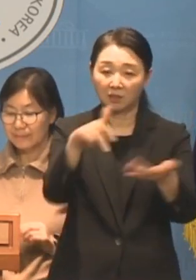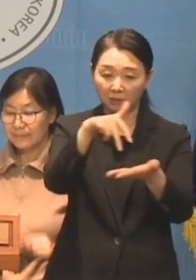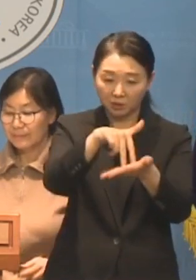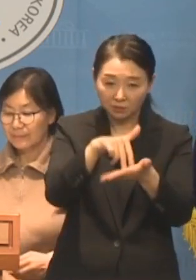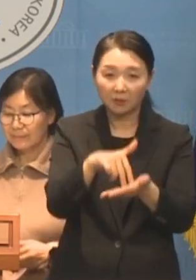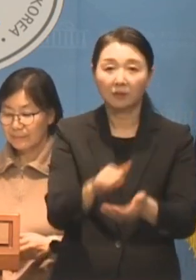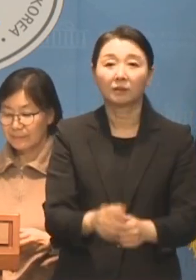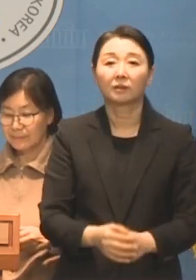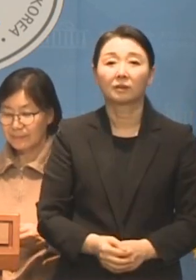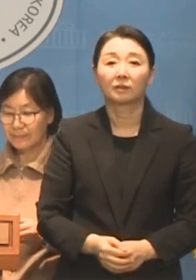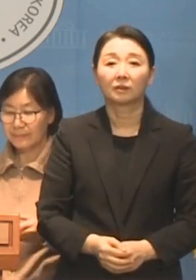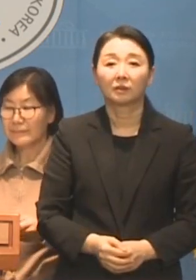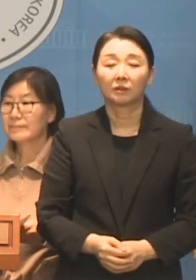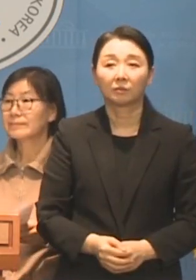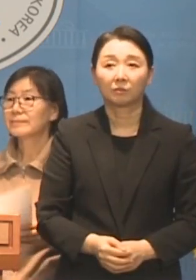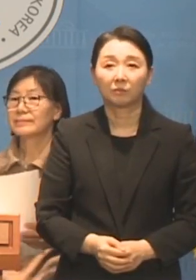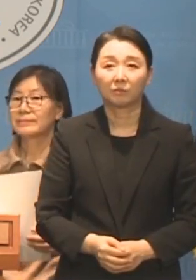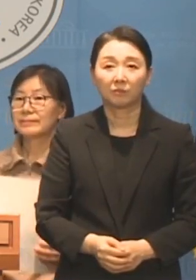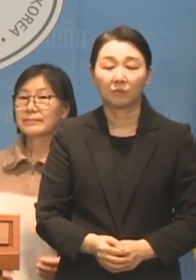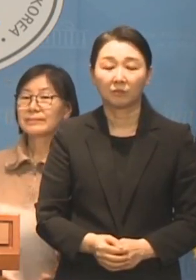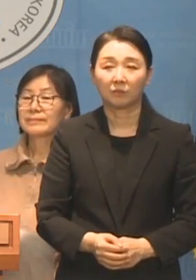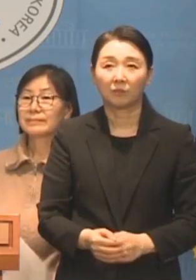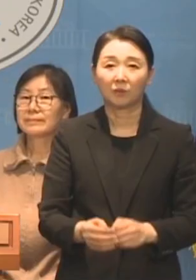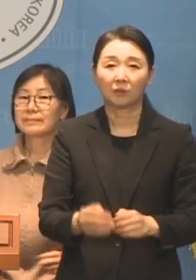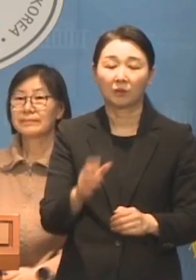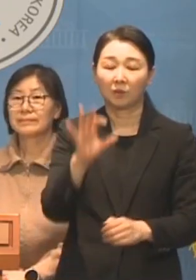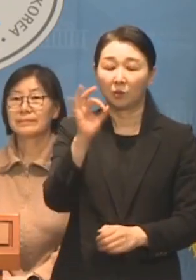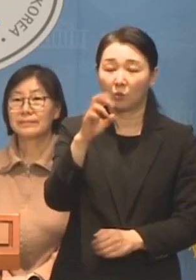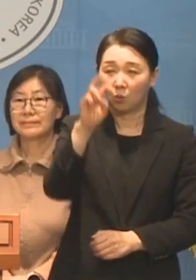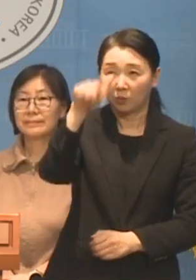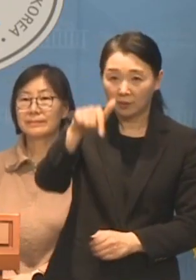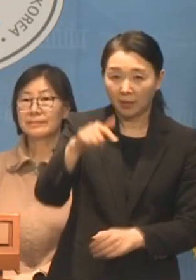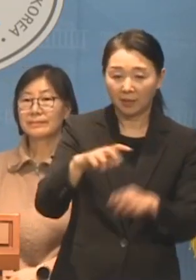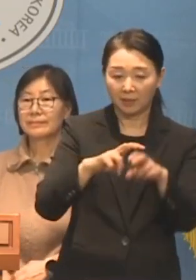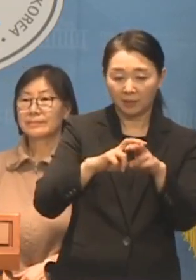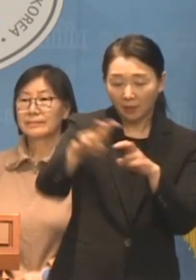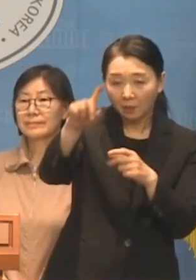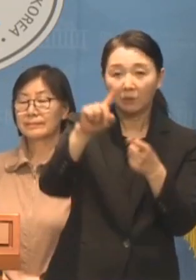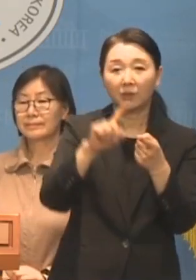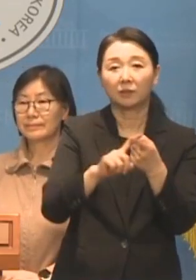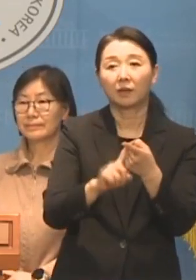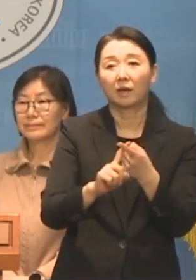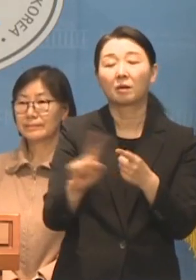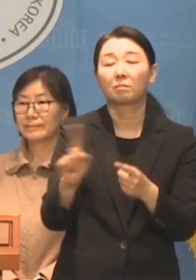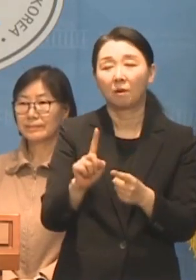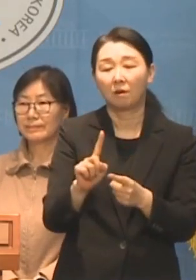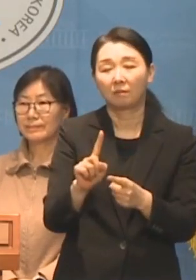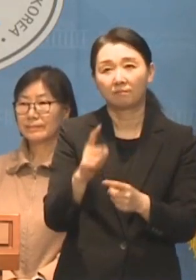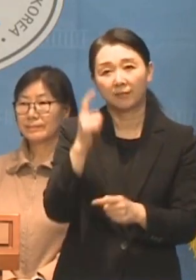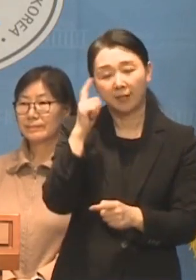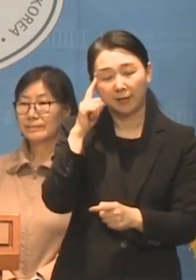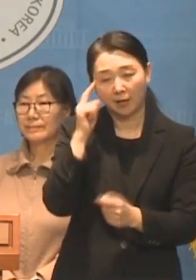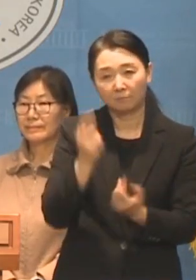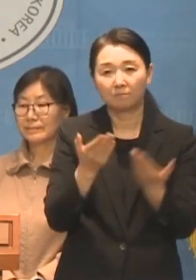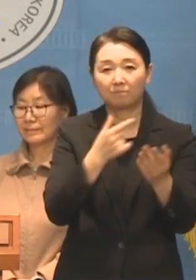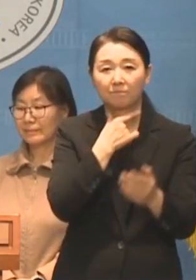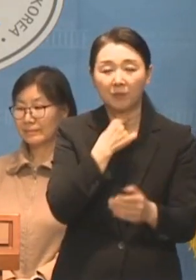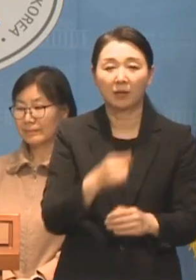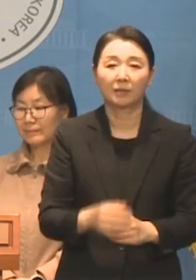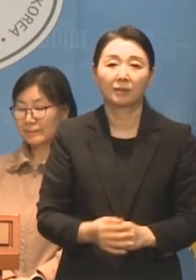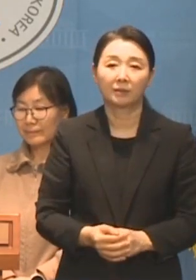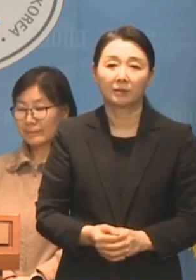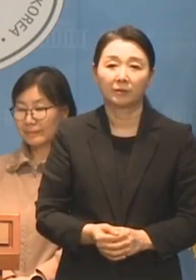주민으로서 오색 케이블카 설치에 관한 짧은 소견을 말씀드리고자 합니다.